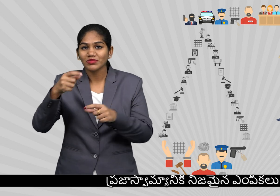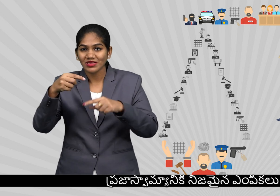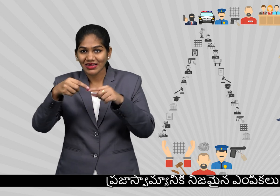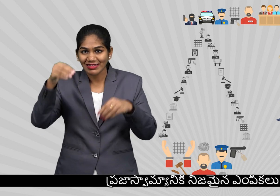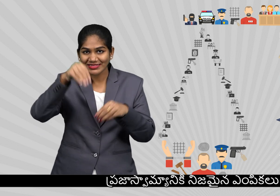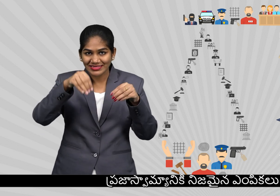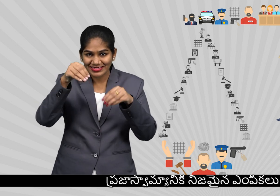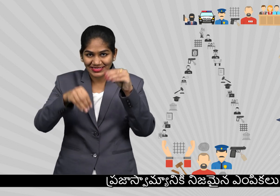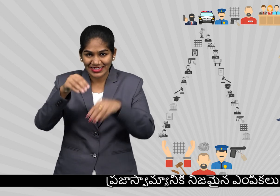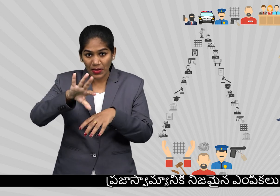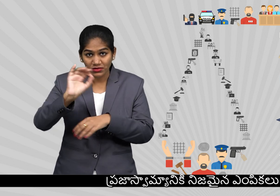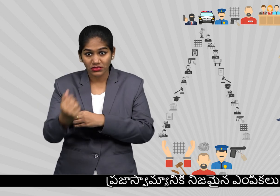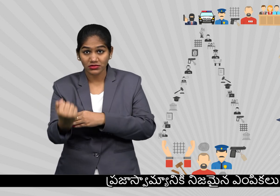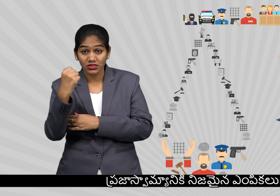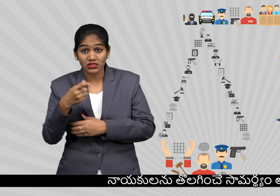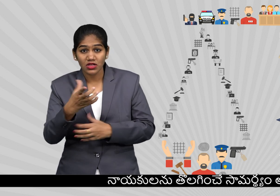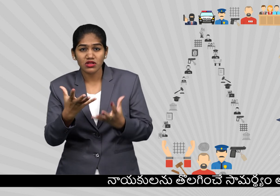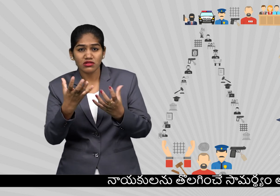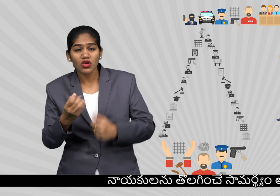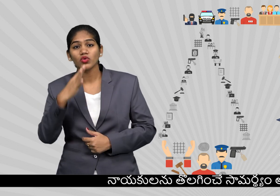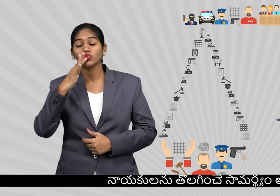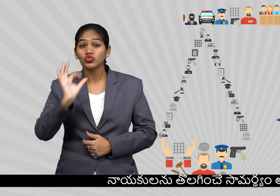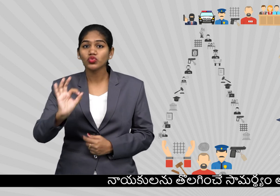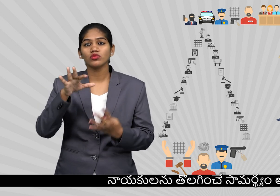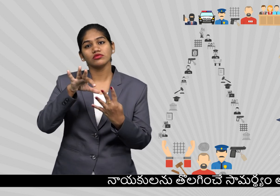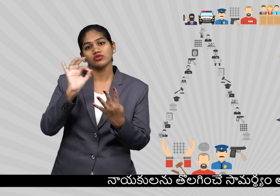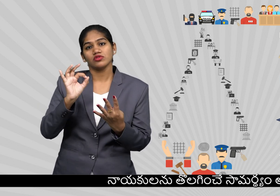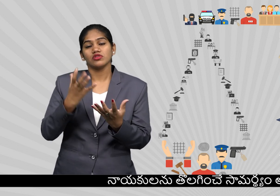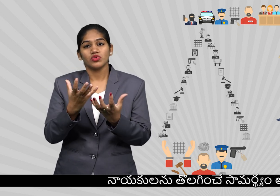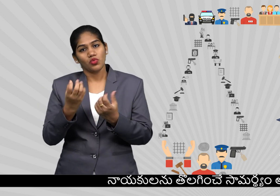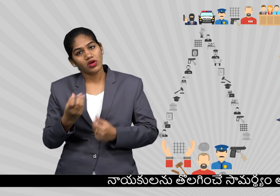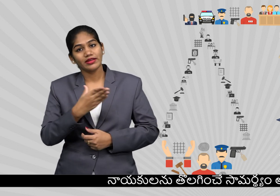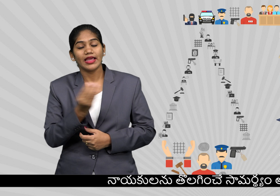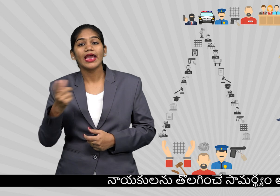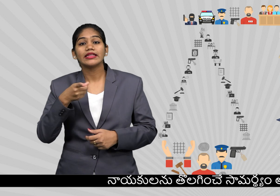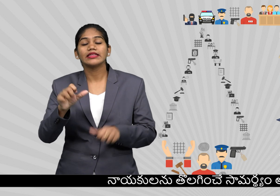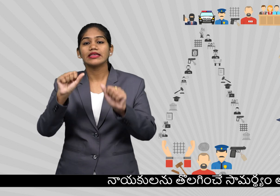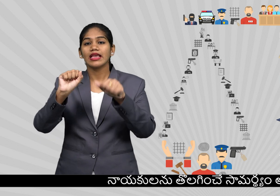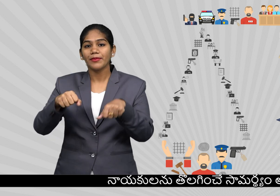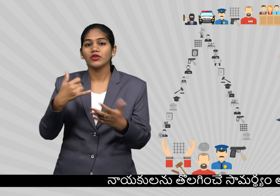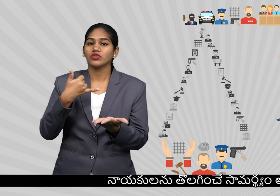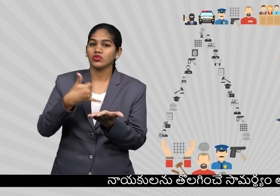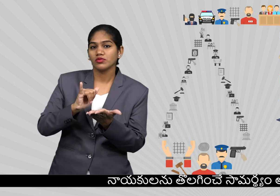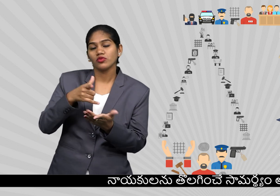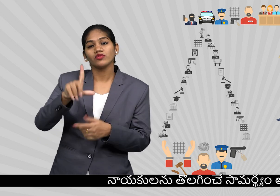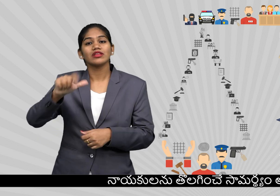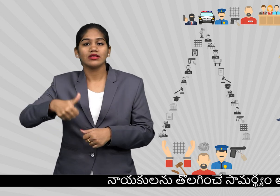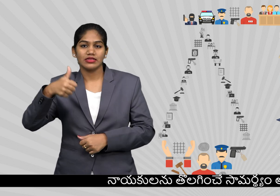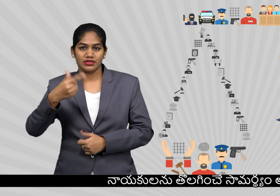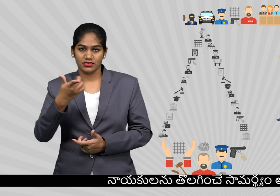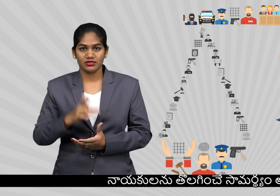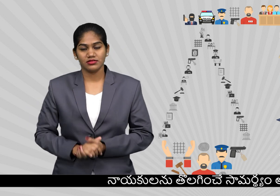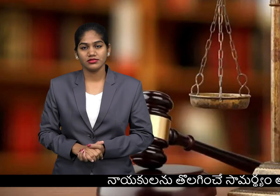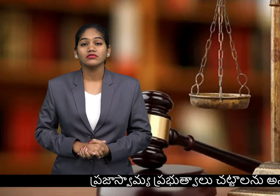ప్రజాస్వామ్యానికి నిజమైన ఎంపికలు మరియు నాయకులను తొలగించే సామర్థ్యం అవసరం.